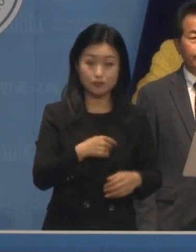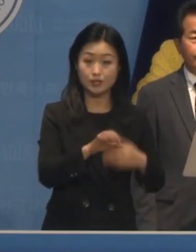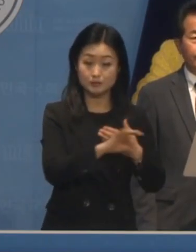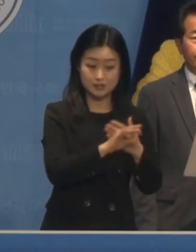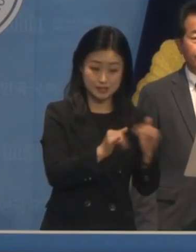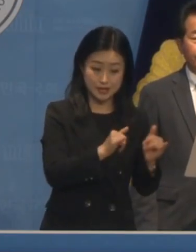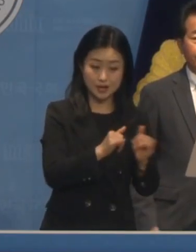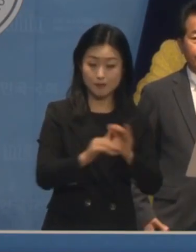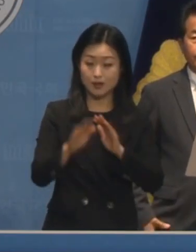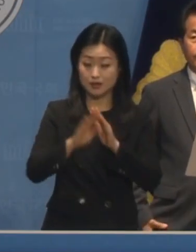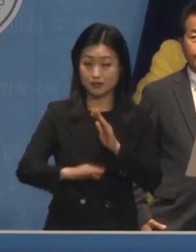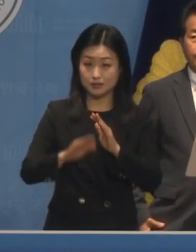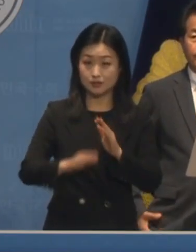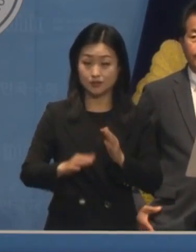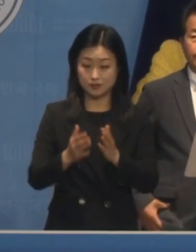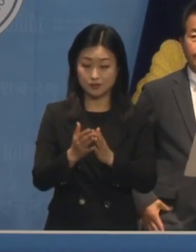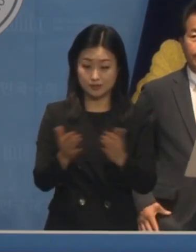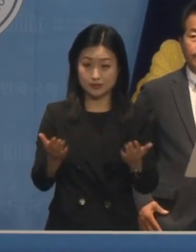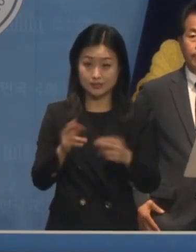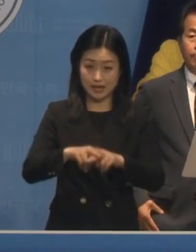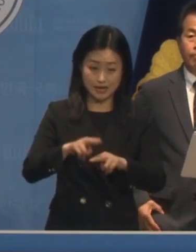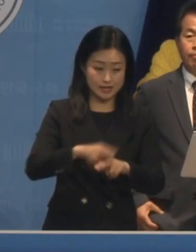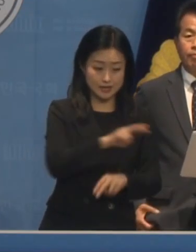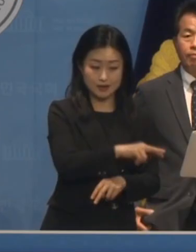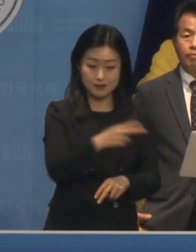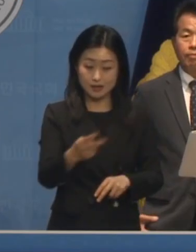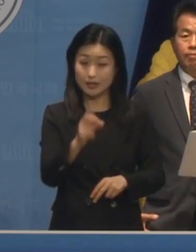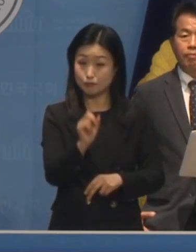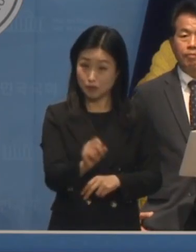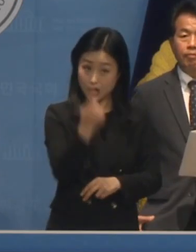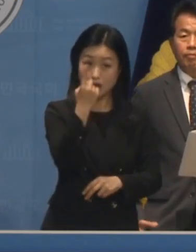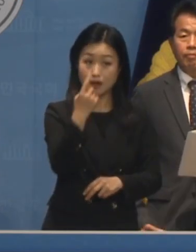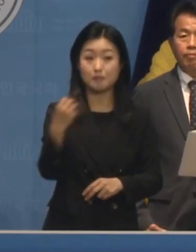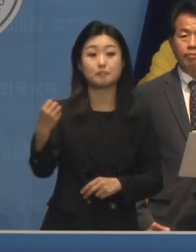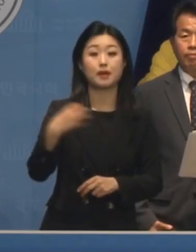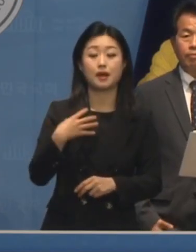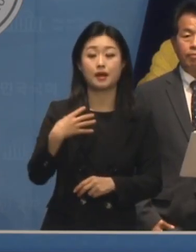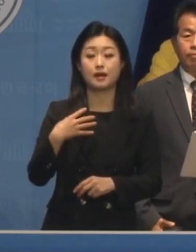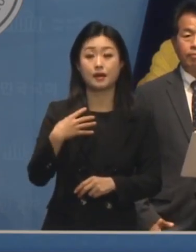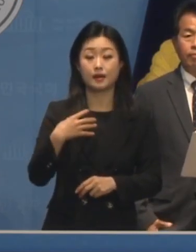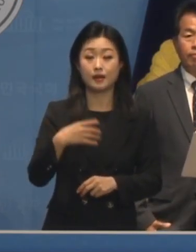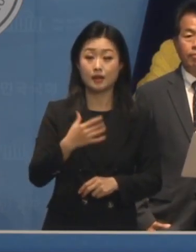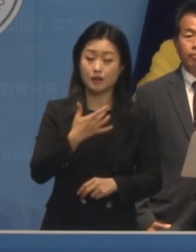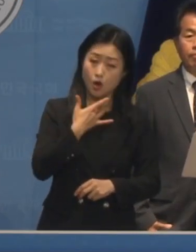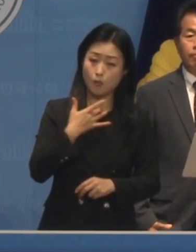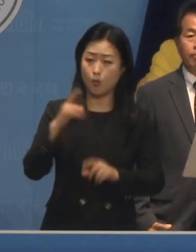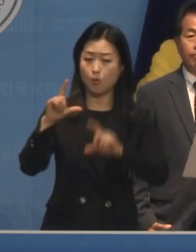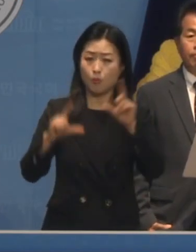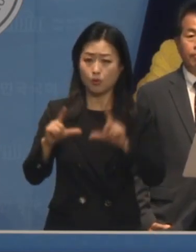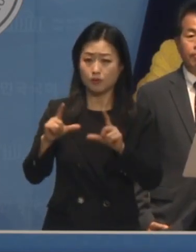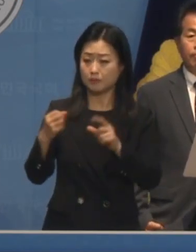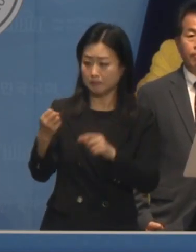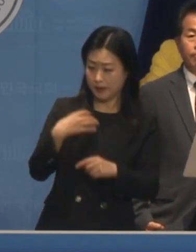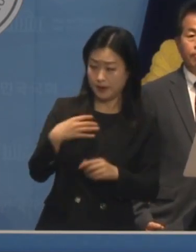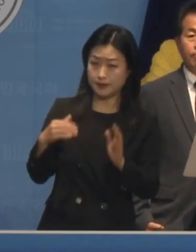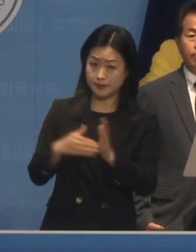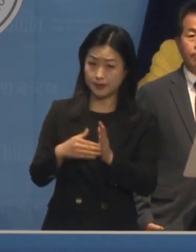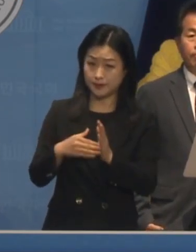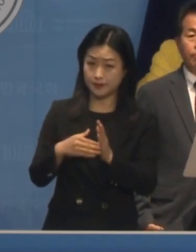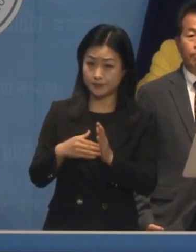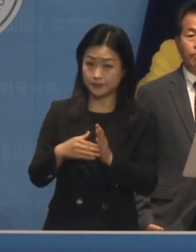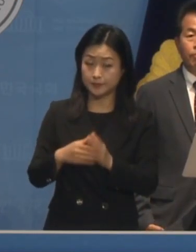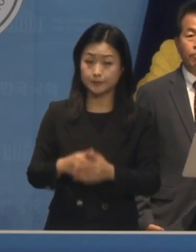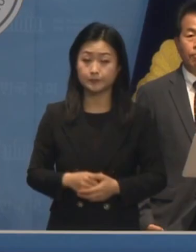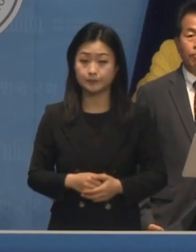정책으로 왜곡될뿐만 아니라 반노동 노조 혐오적 솔루션을 제시하고 있습니다 자회사 인력